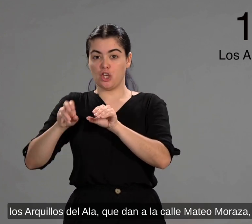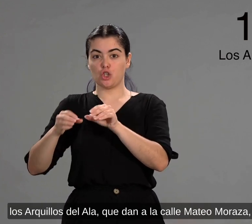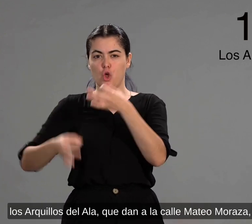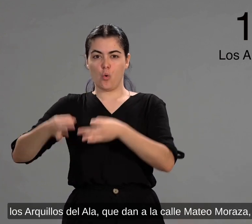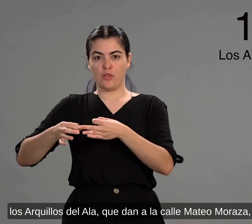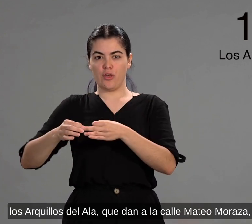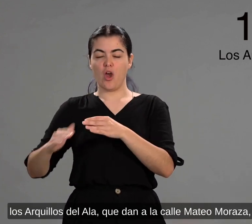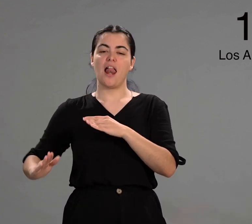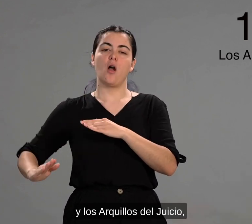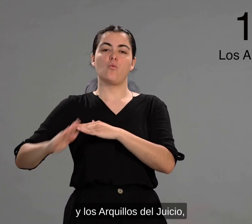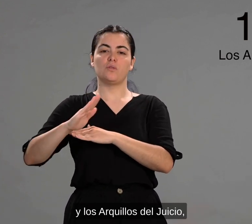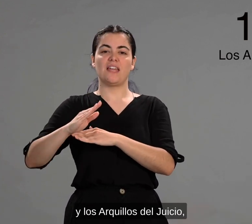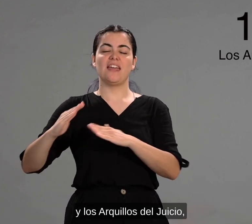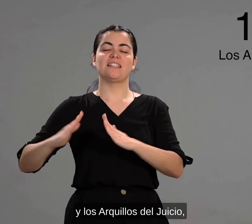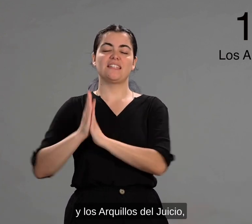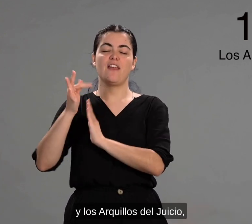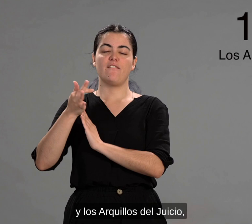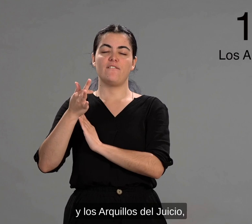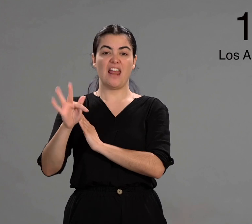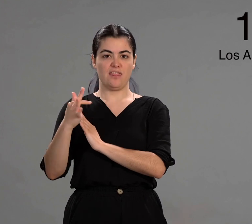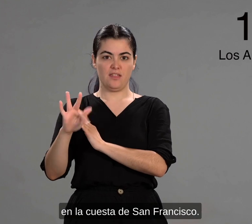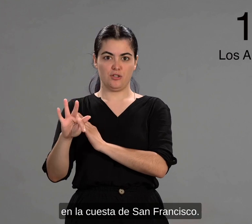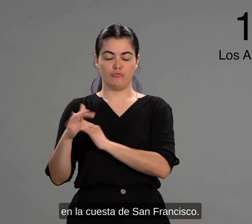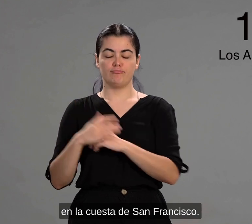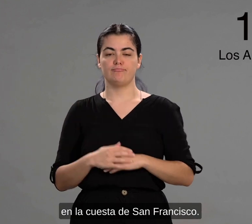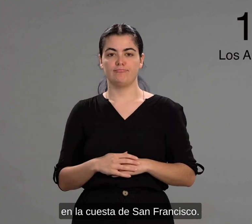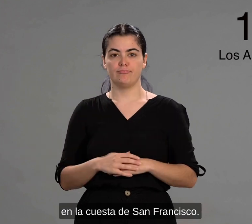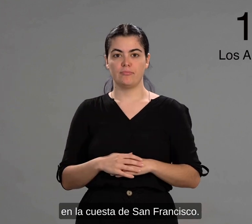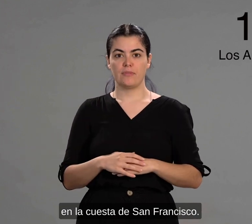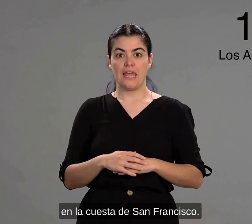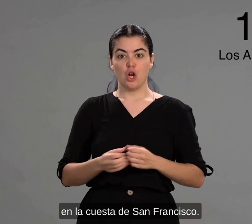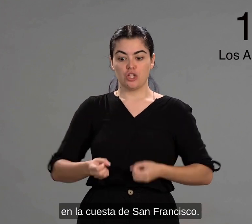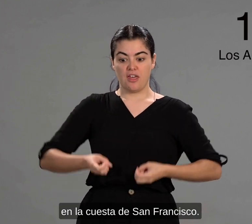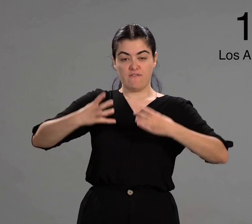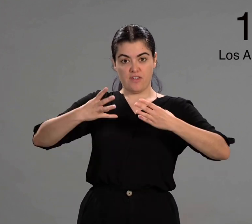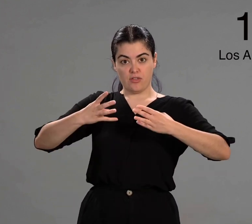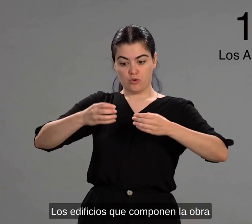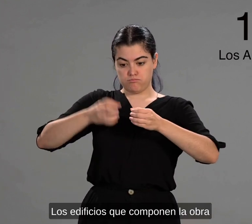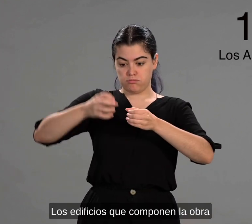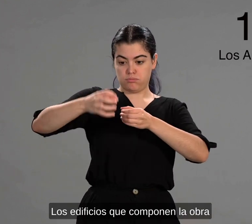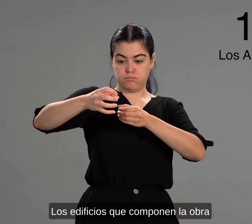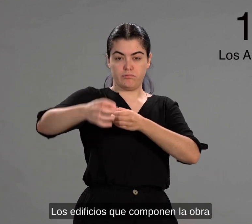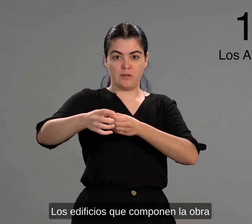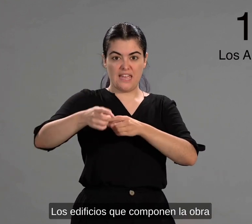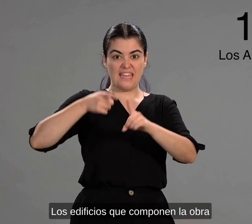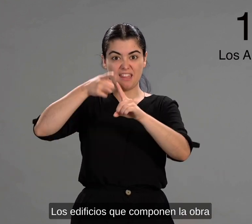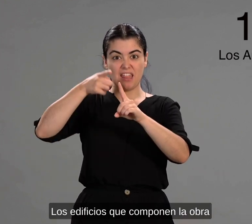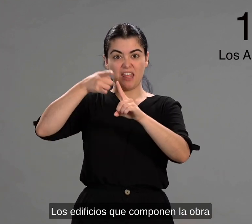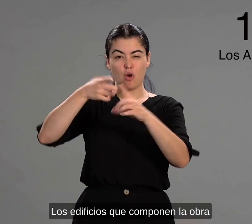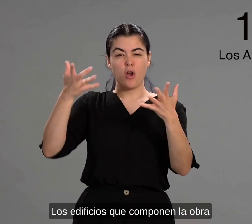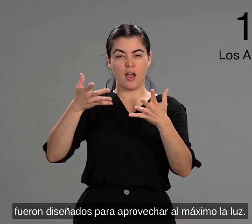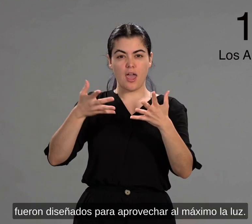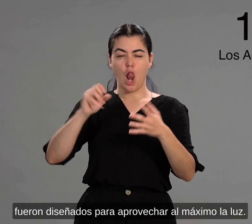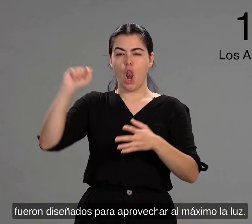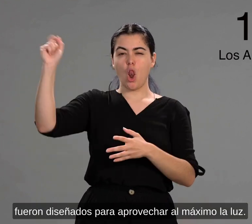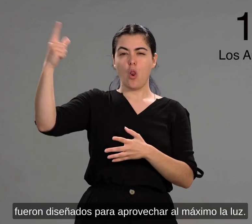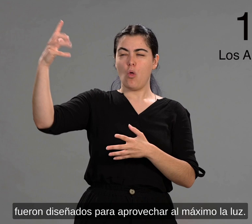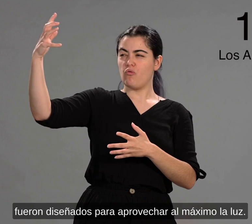Mateo Moraza, y los arquillos del juicio, en la cuesta de San Francisco. Los edificios que componen la obra fueron diseñados para